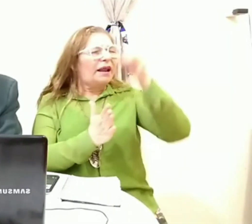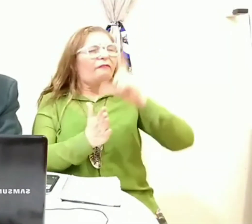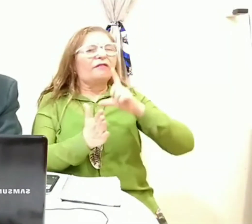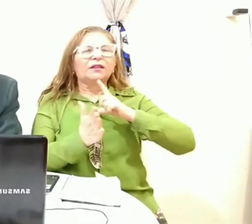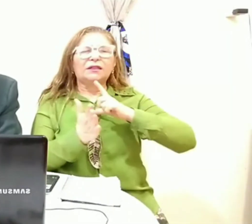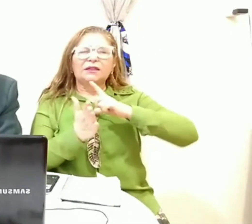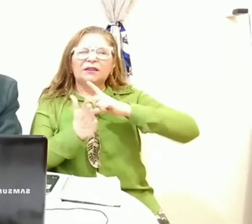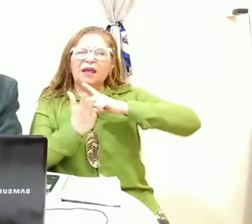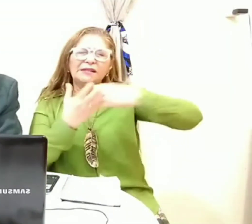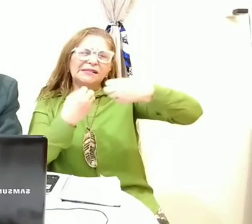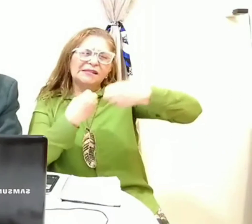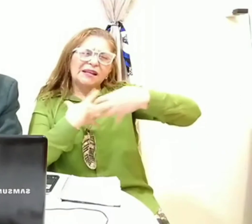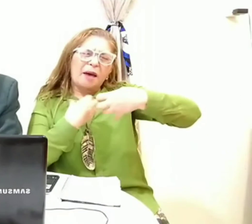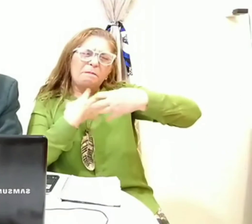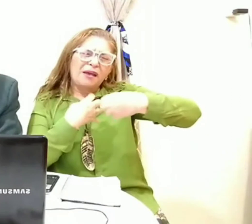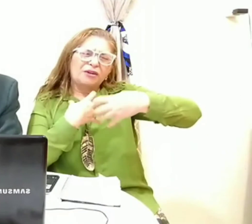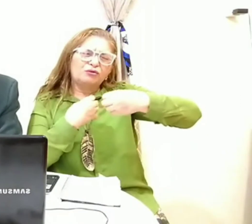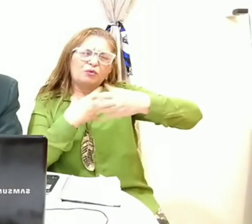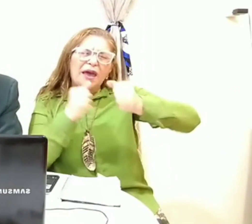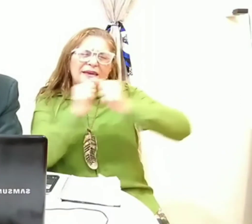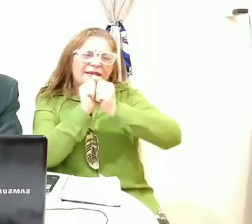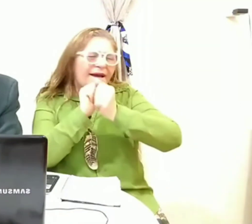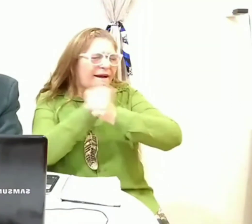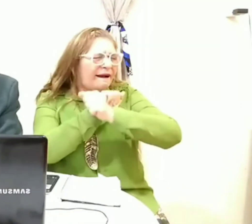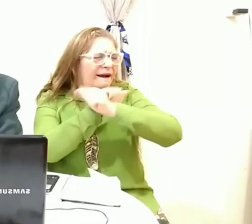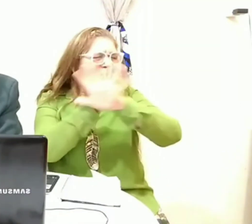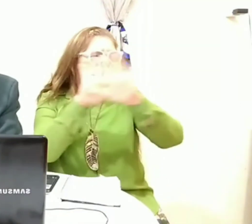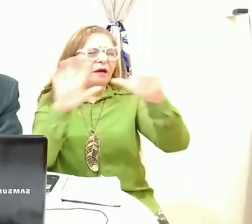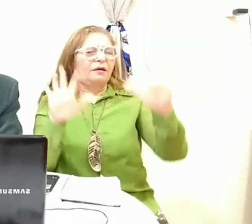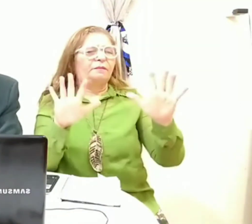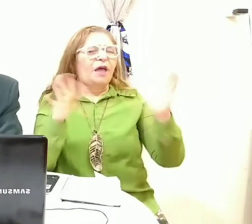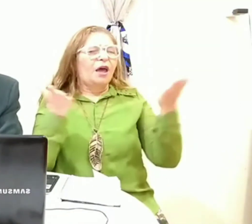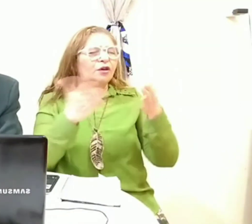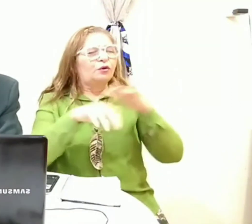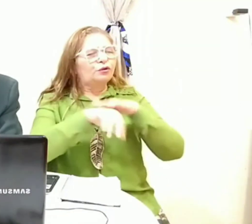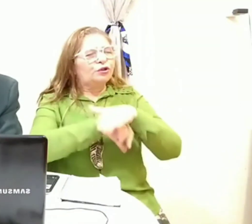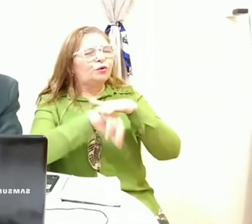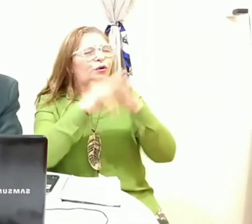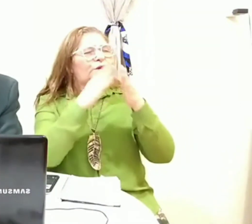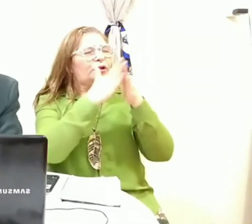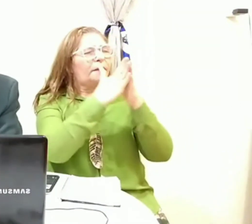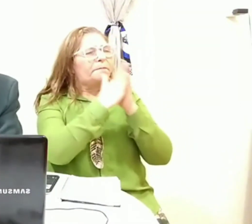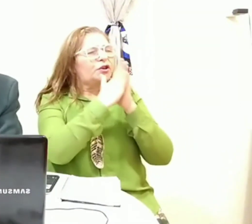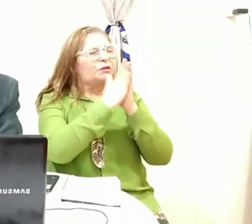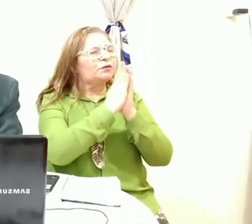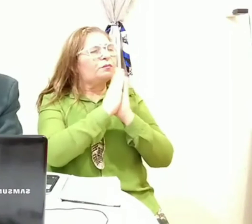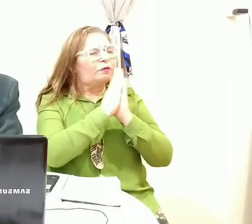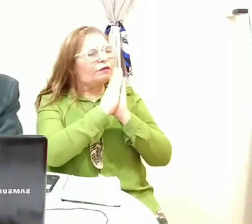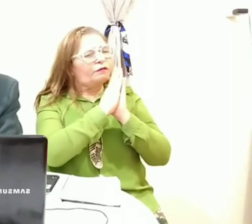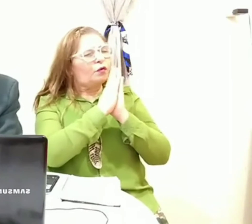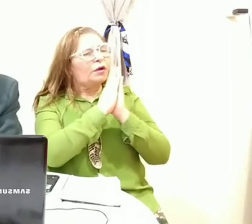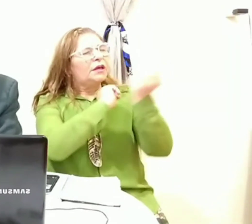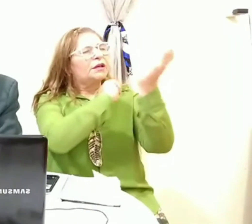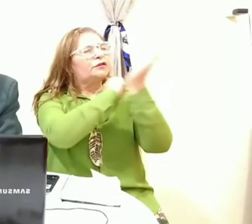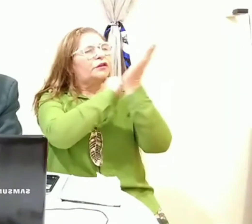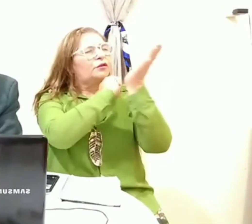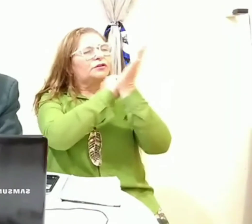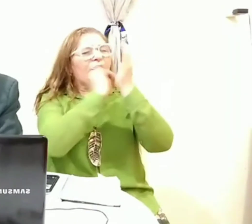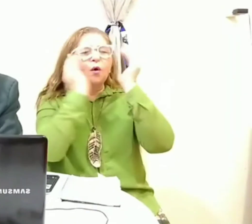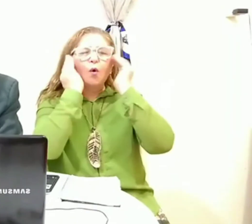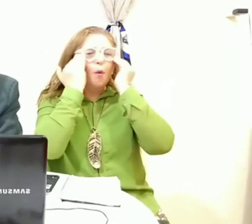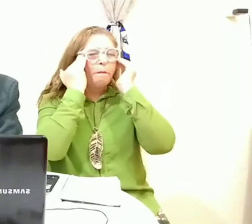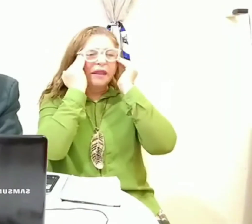ficar com dúvida em nada, ela é muito clara. E nesta noite, nós pedimos que o Senhor venha nos ajudar a